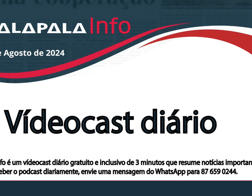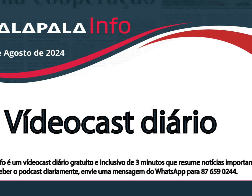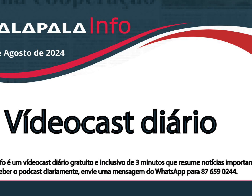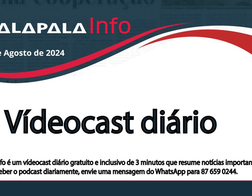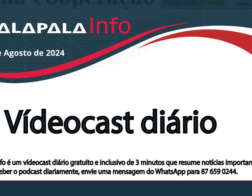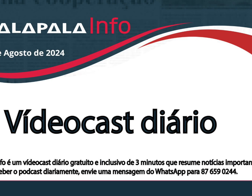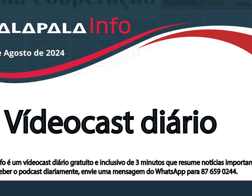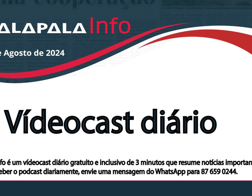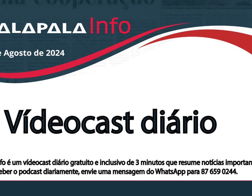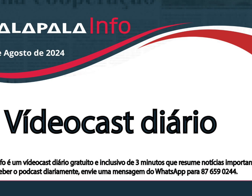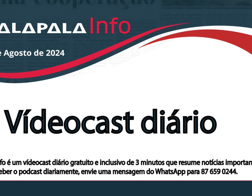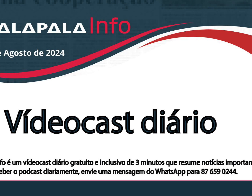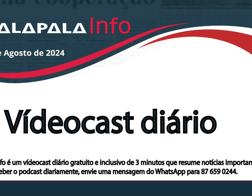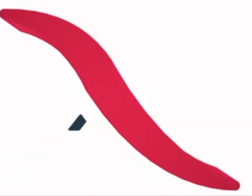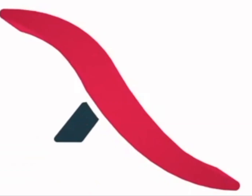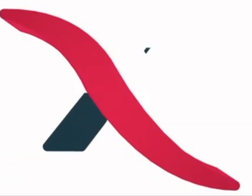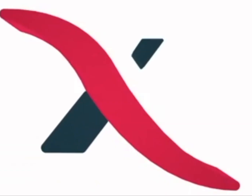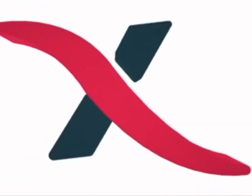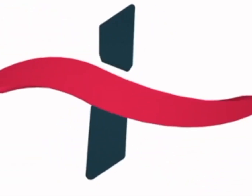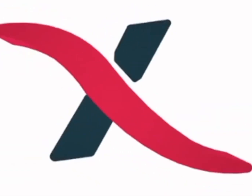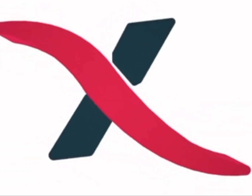Xipalapala Info, edição 15 de agosto